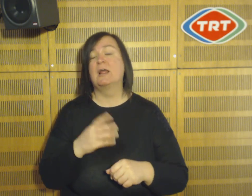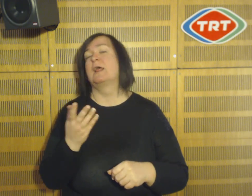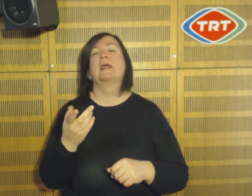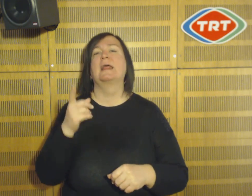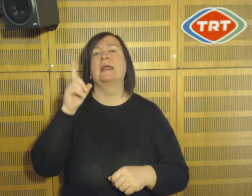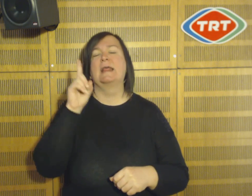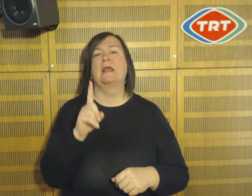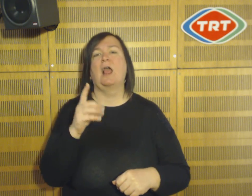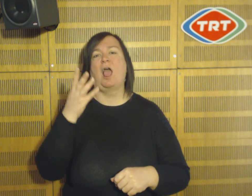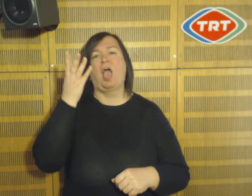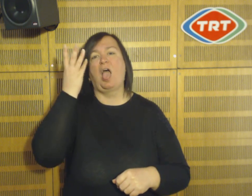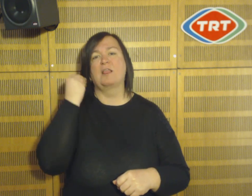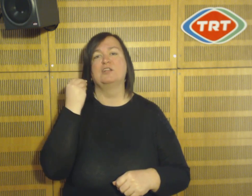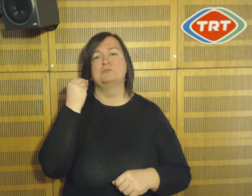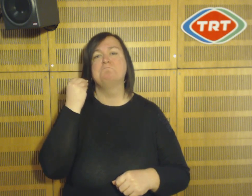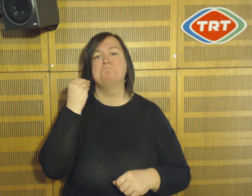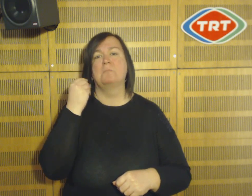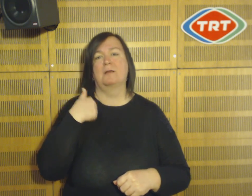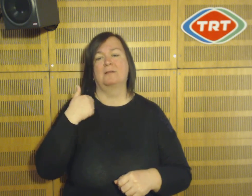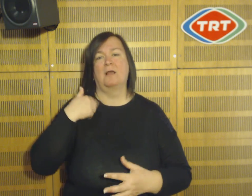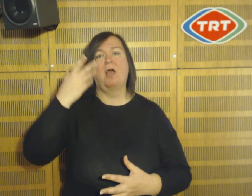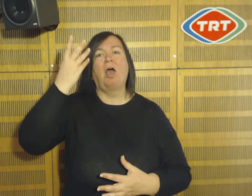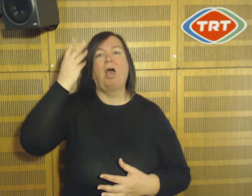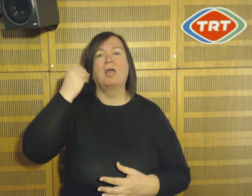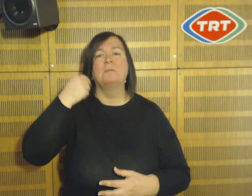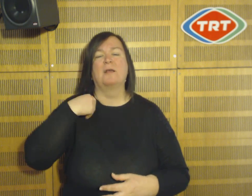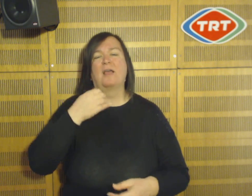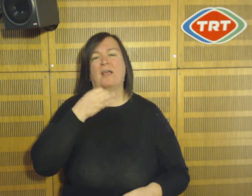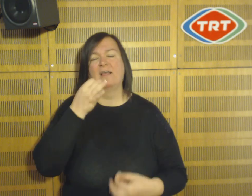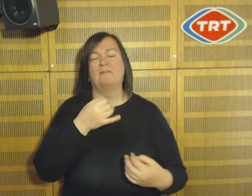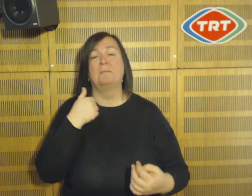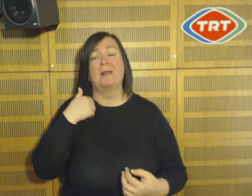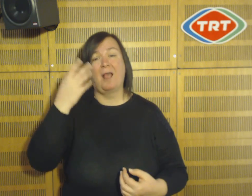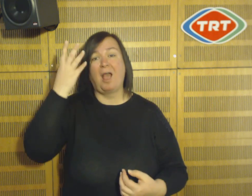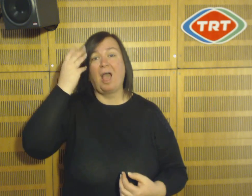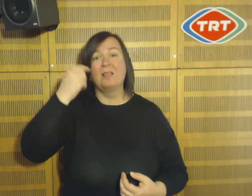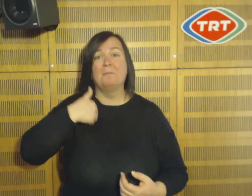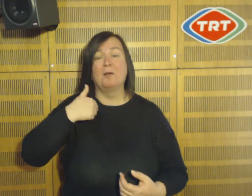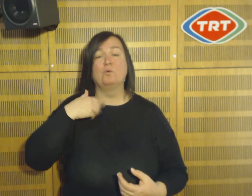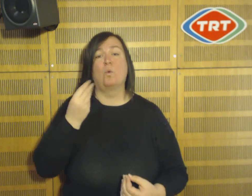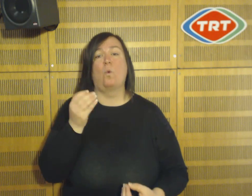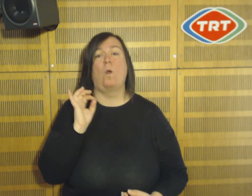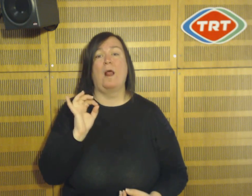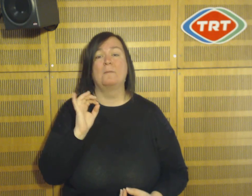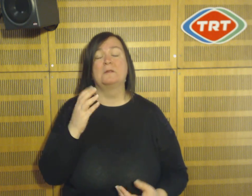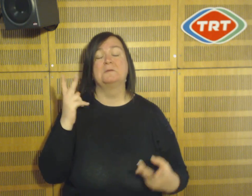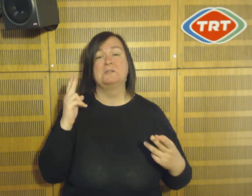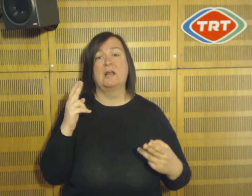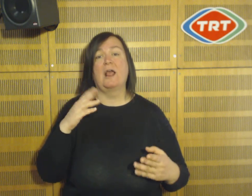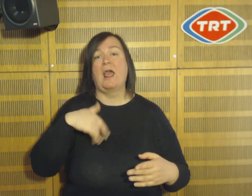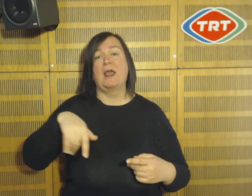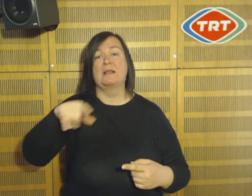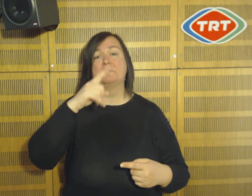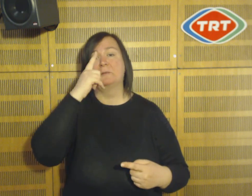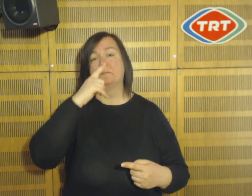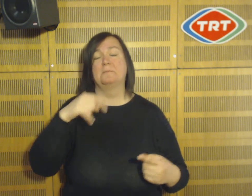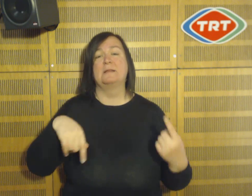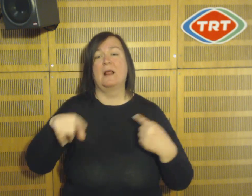ilk önce anlaşılmaktan Eee anlaşılmak ifade ediyor Çünkü anlaşılmak çok önemli bir şey eee Umarım herkes birbirini anlayarak birbirlerine Herkes